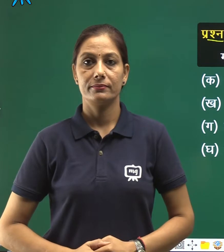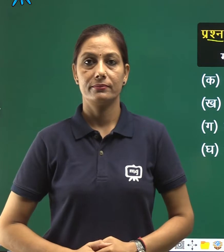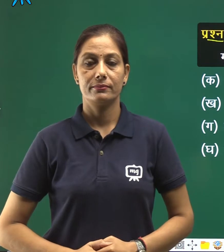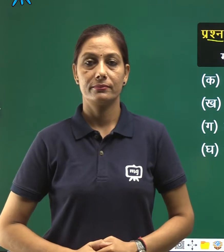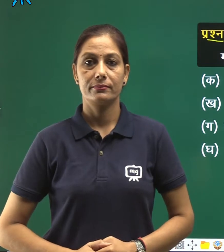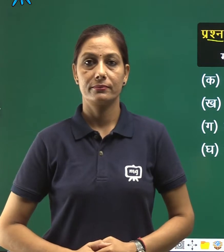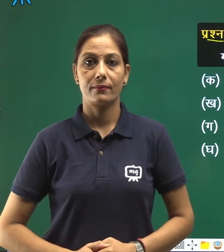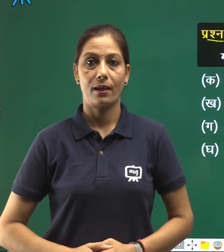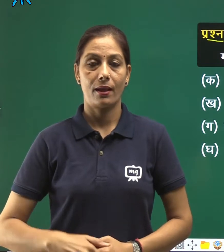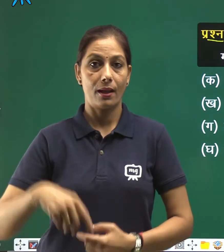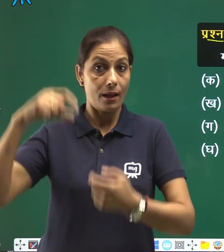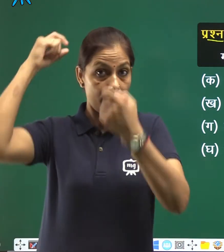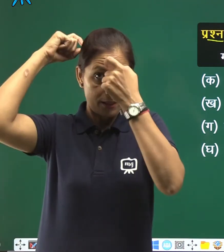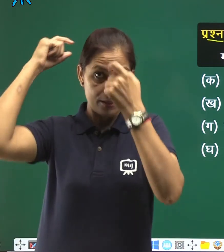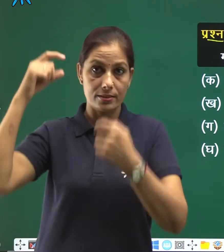नेताजी की,